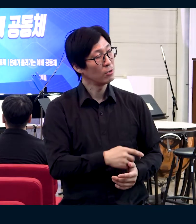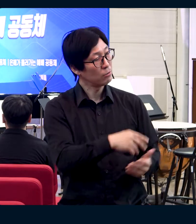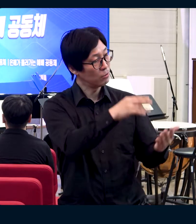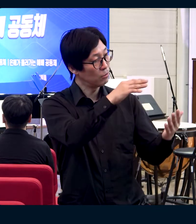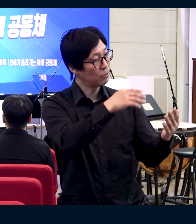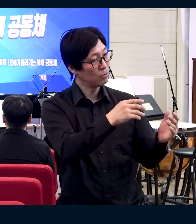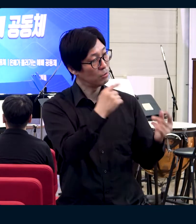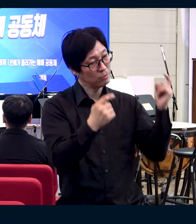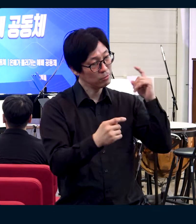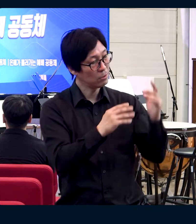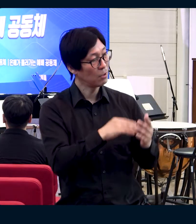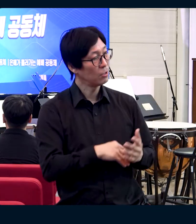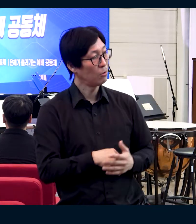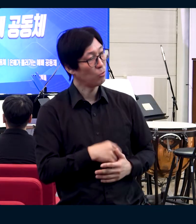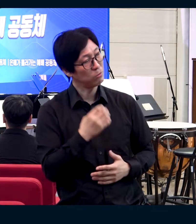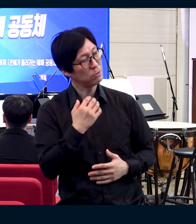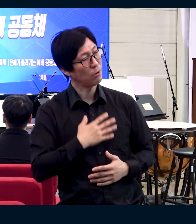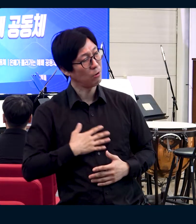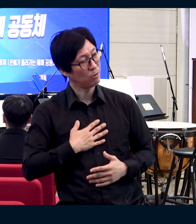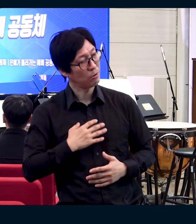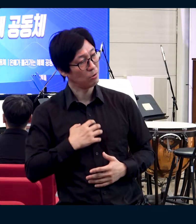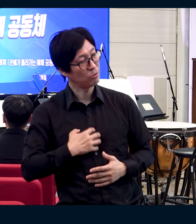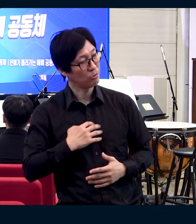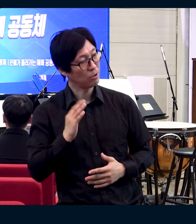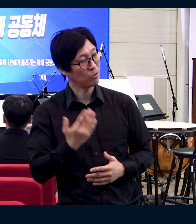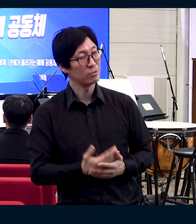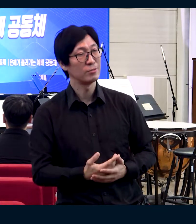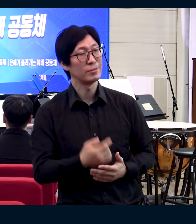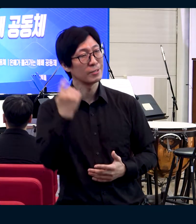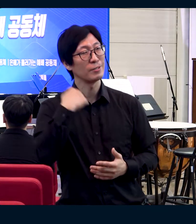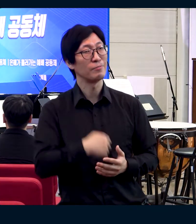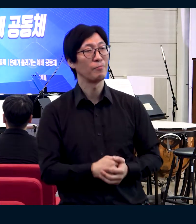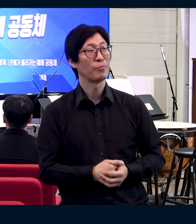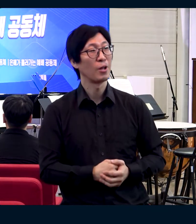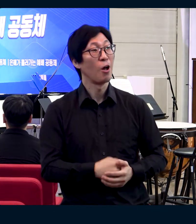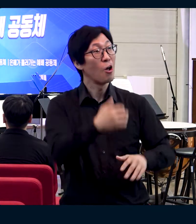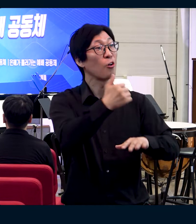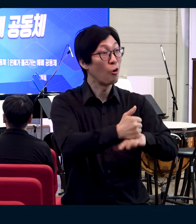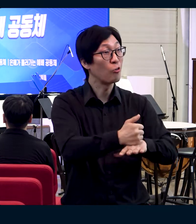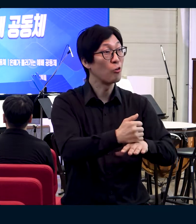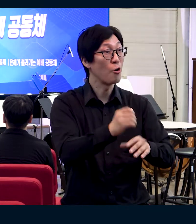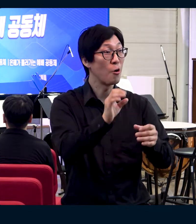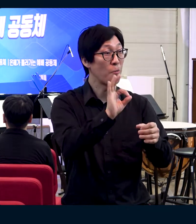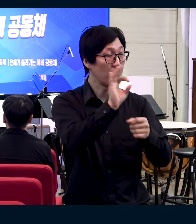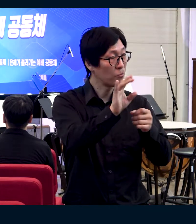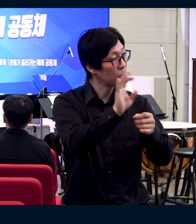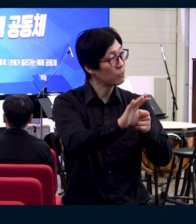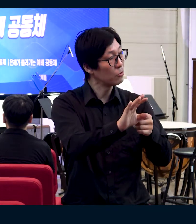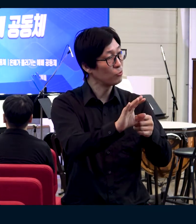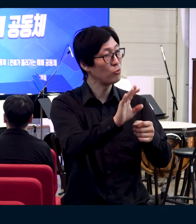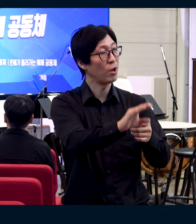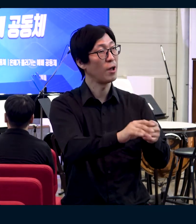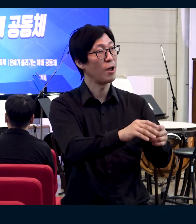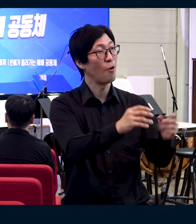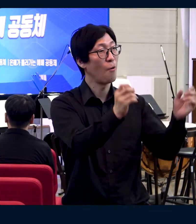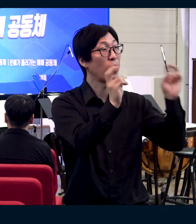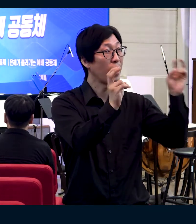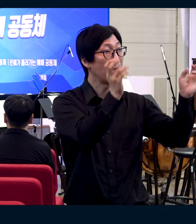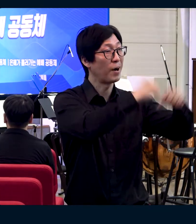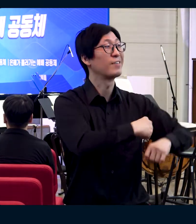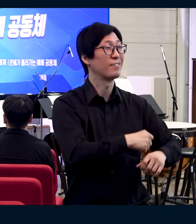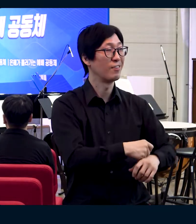걱정스러운 그런 거였습니다. 결국은 그 사업이 잘 안 됐습니다. 감사하게도.